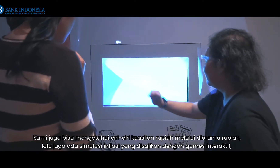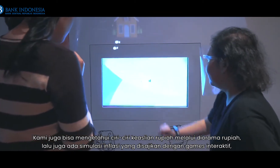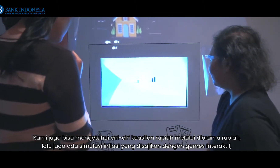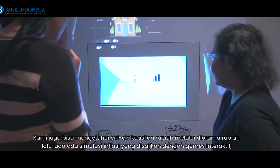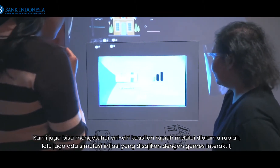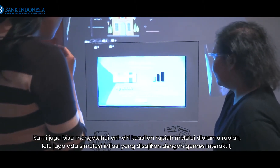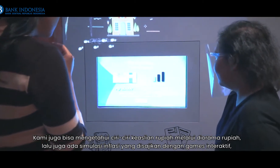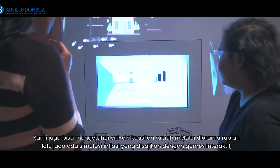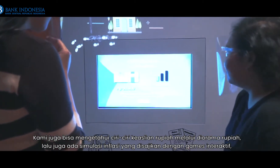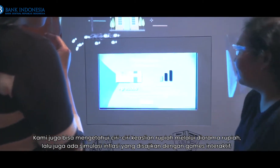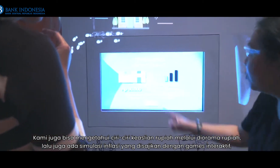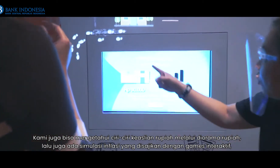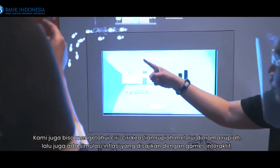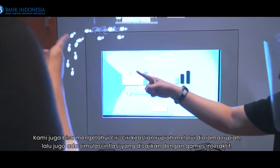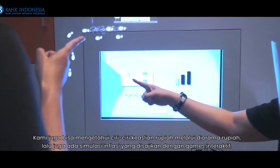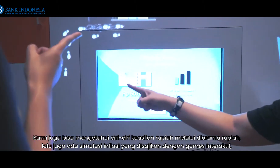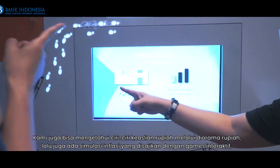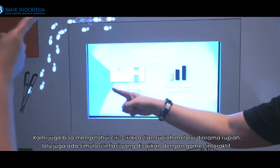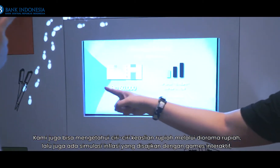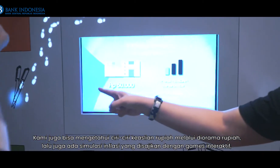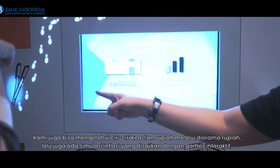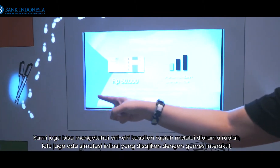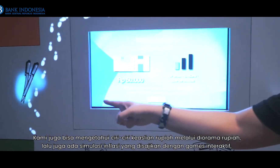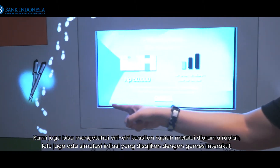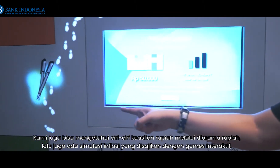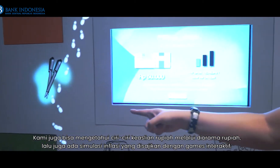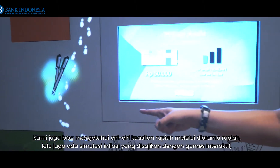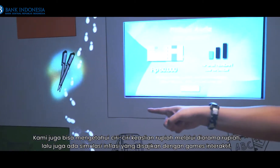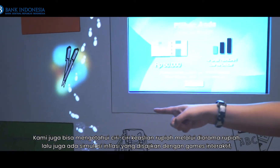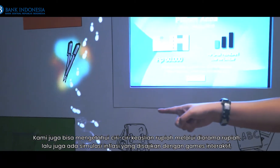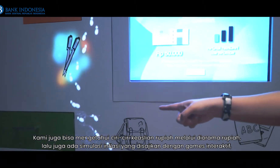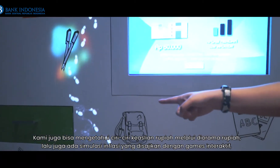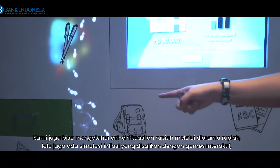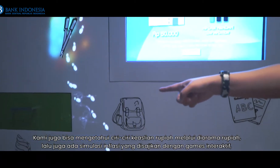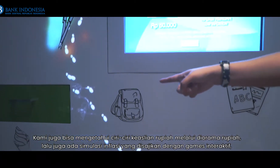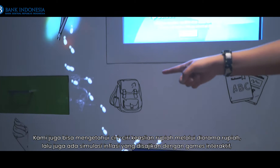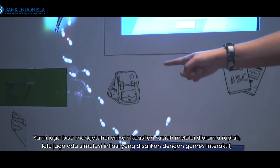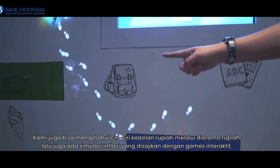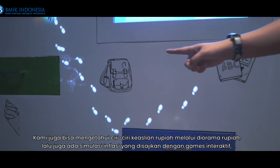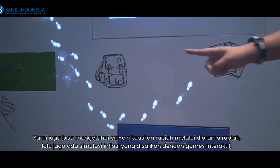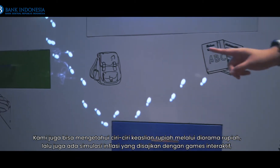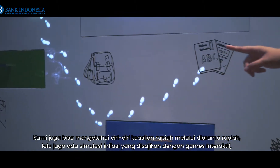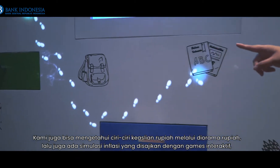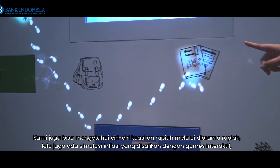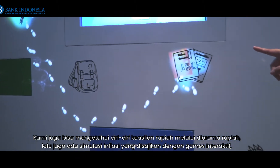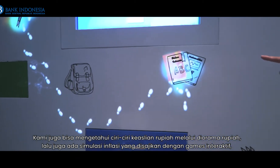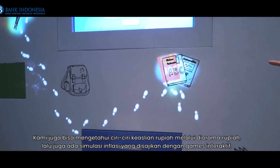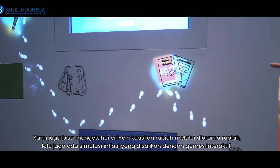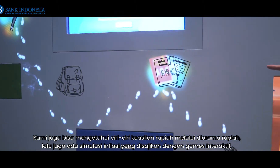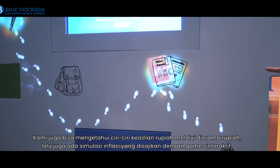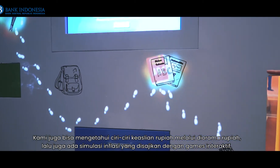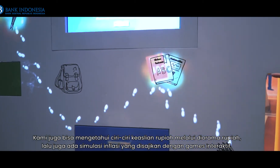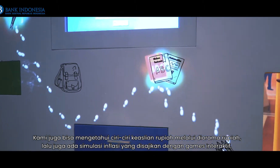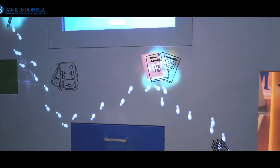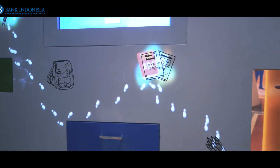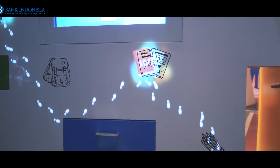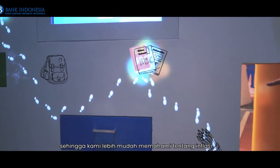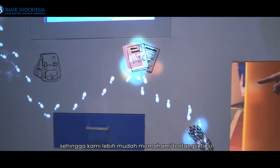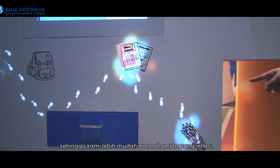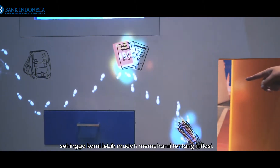keaslian rupiah melalui diorama rupiah. Lalu juga ada simulasi inflasi yang disajikan dengan games interaktif, sehingga